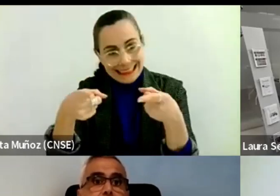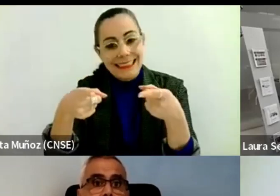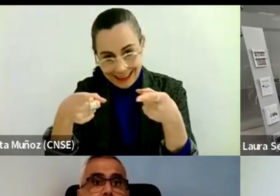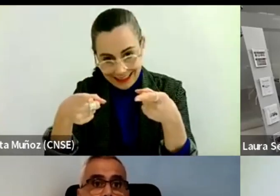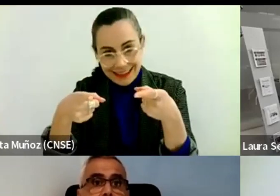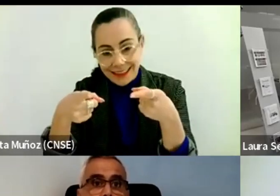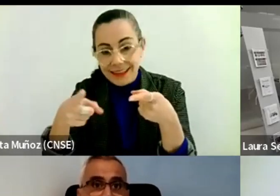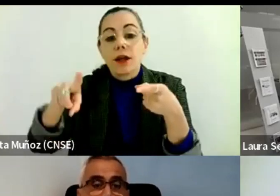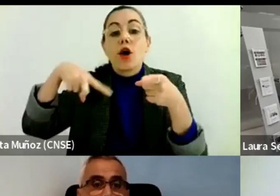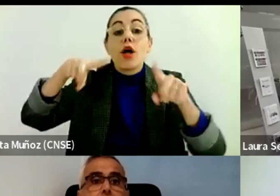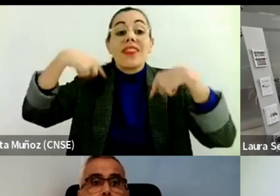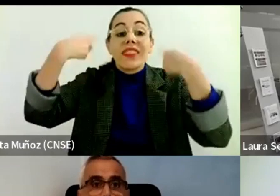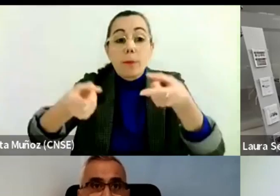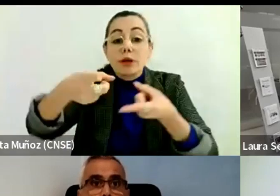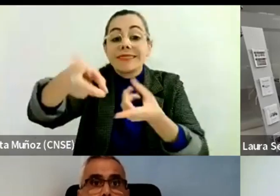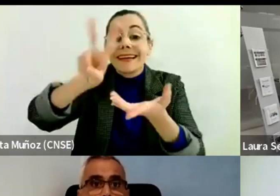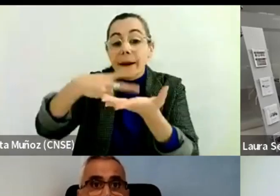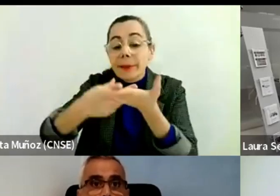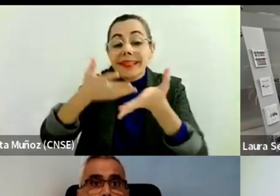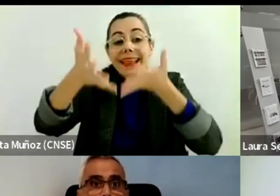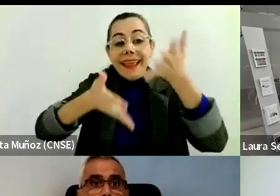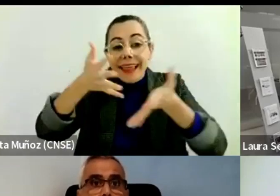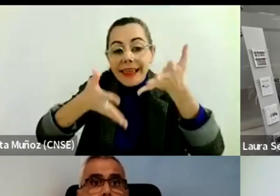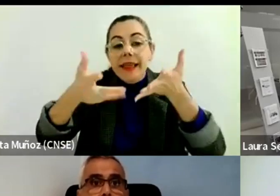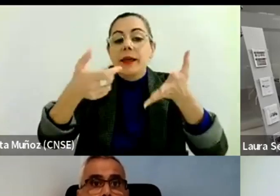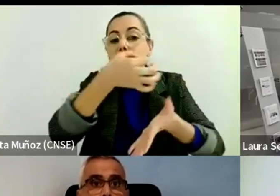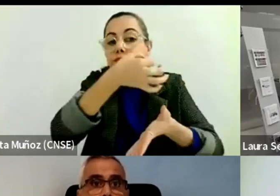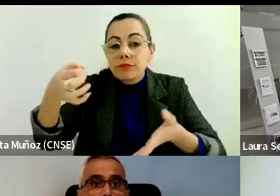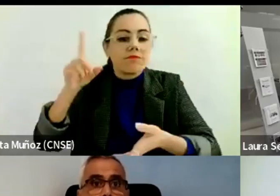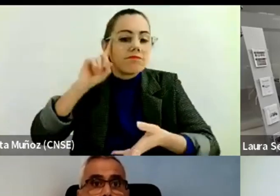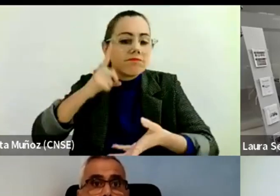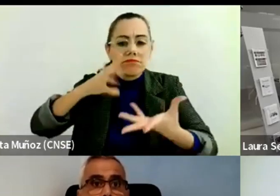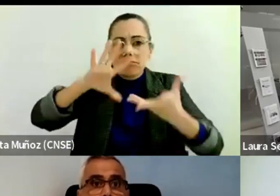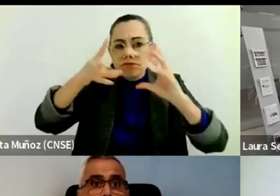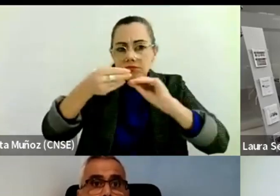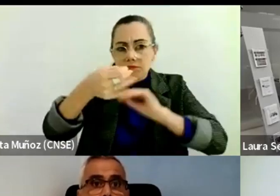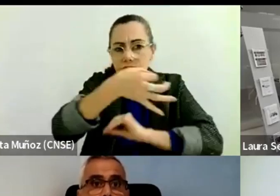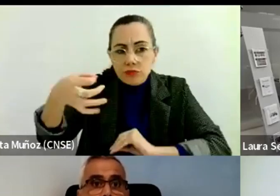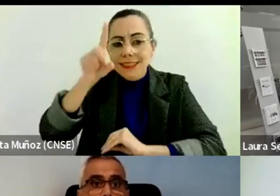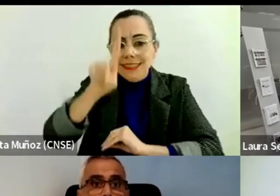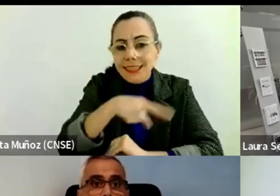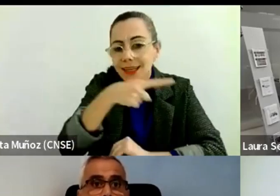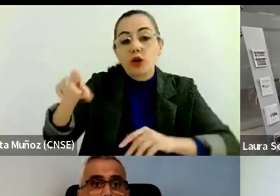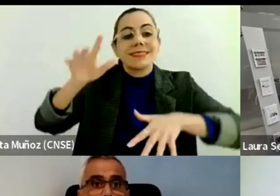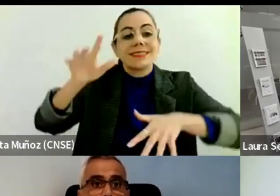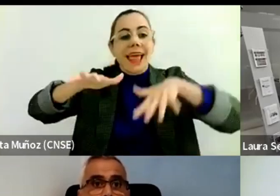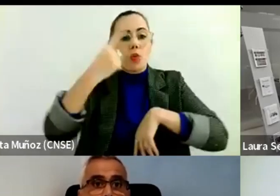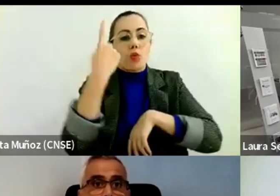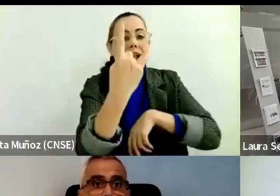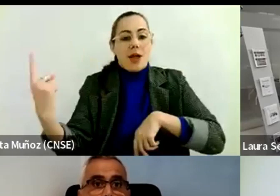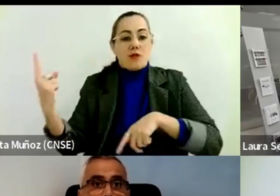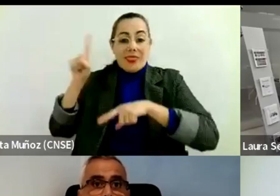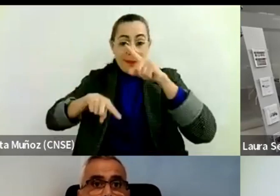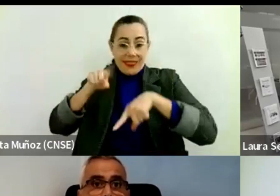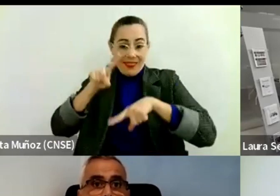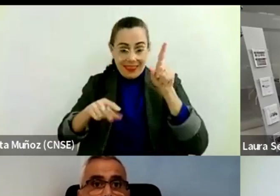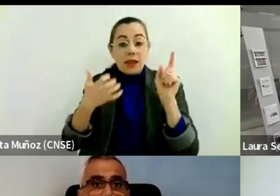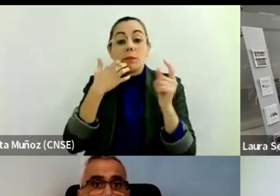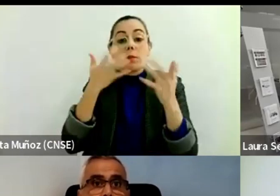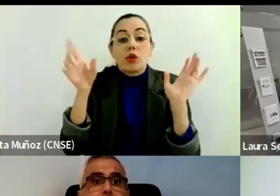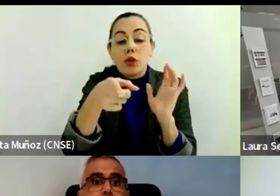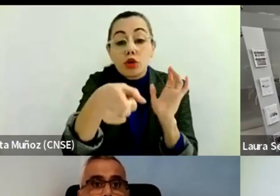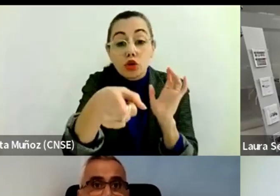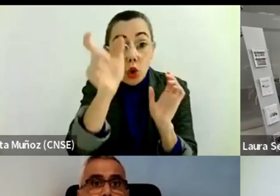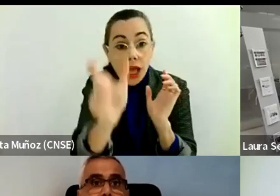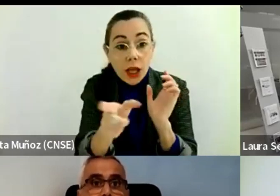tener un intérprete que de buena calidad y luego si la persona intérprete no se adecúa a la